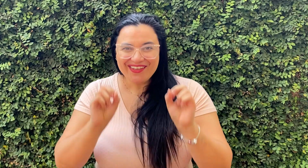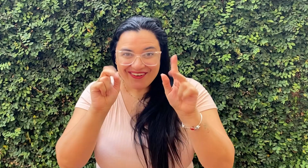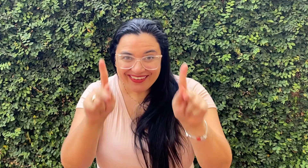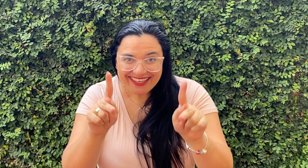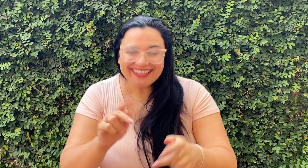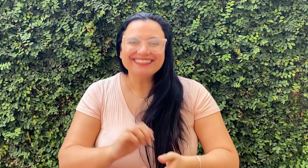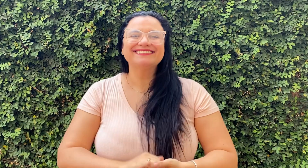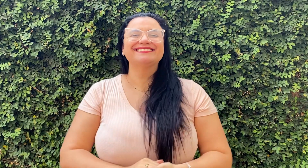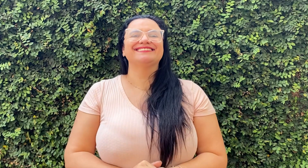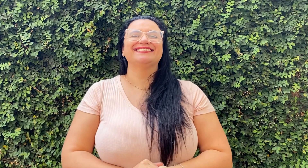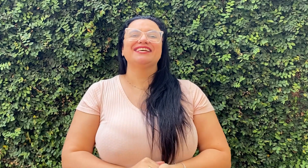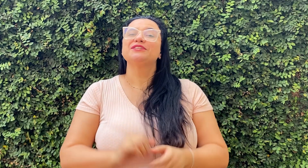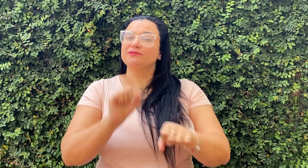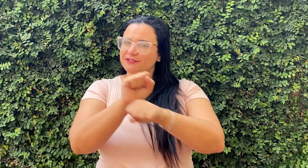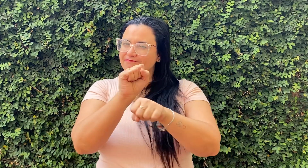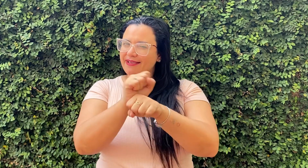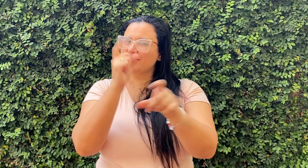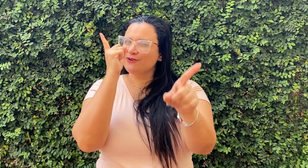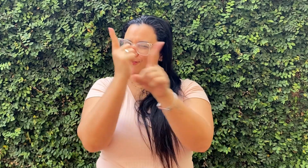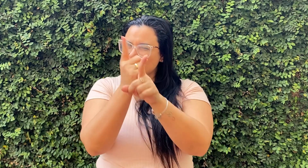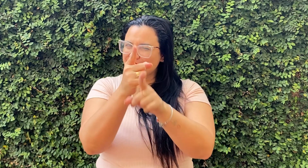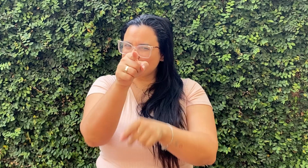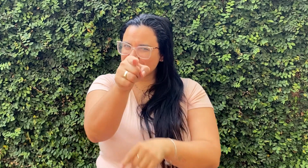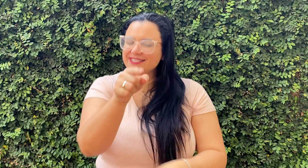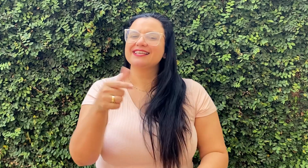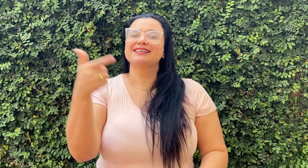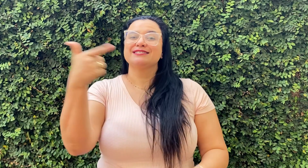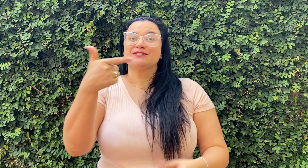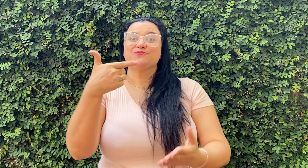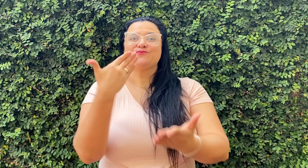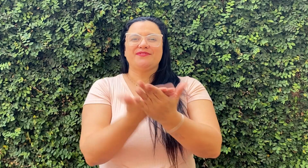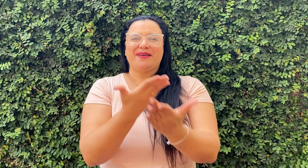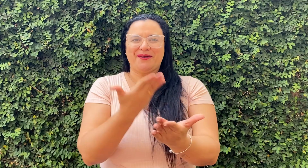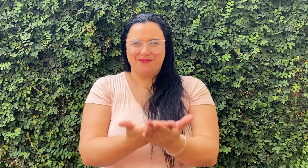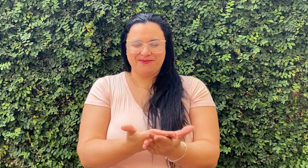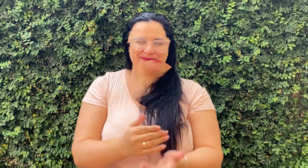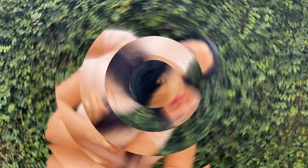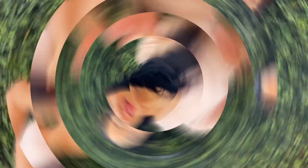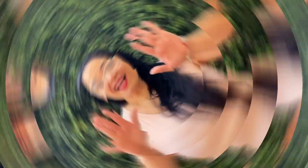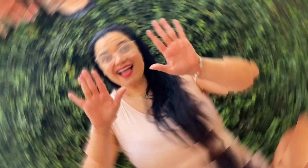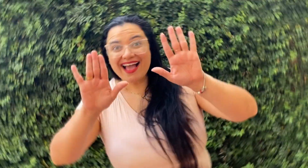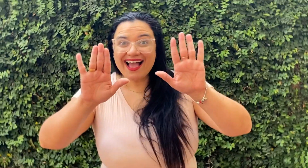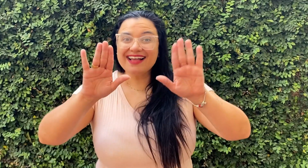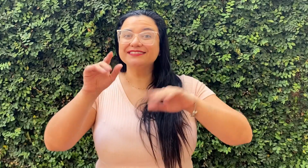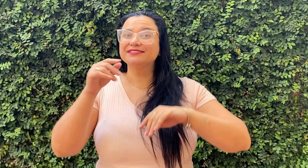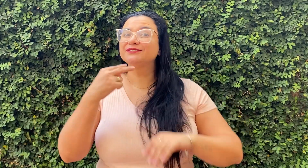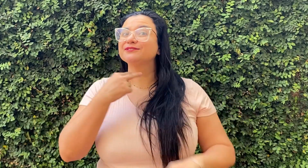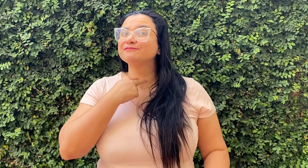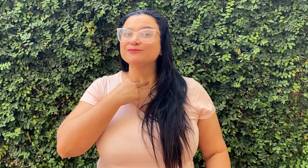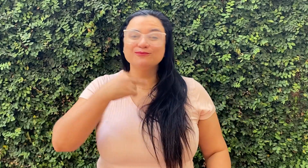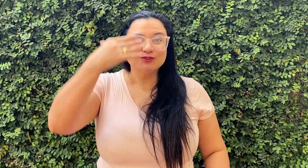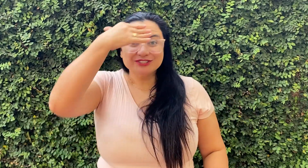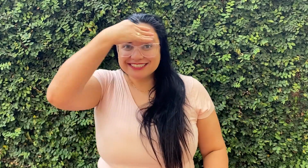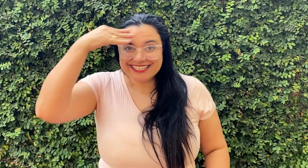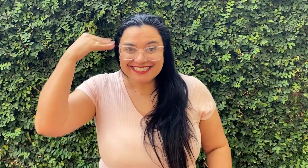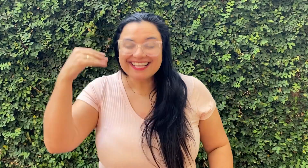ter a fluência na Libras, ok? Espero encontrar você na 2ª aula. Calma, não podia esquecer,